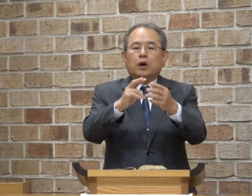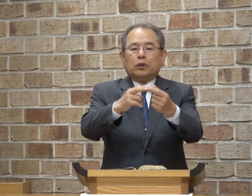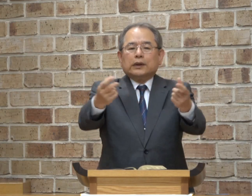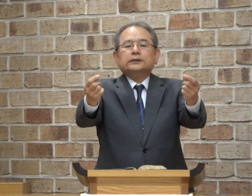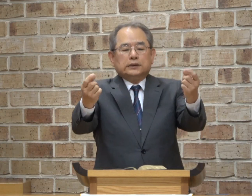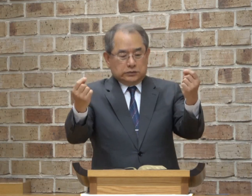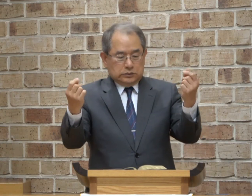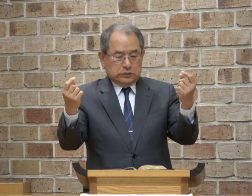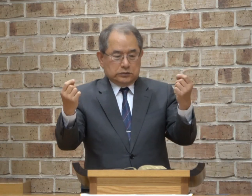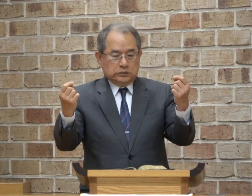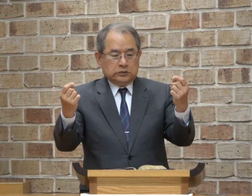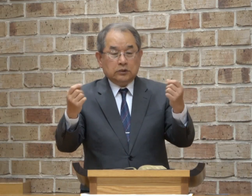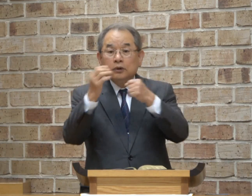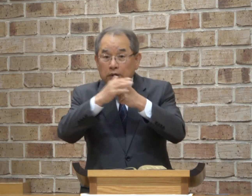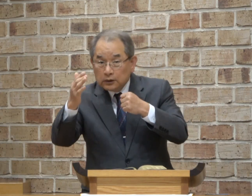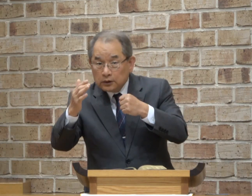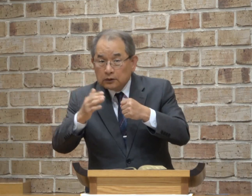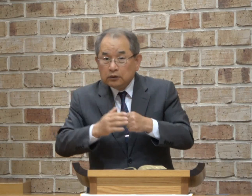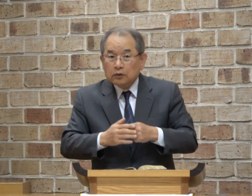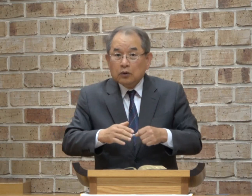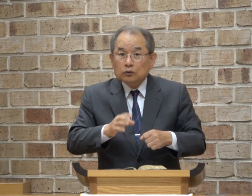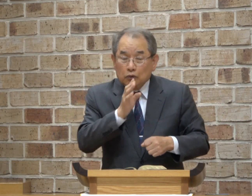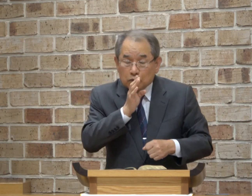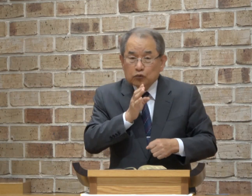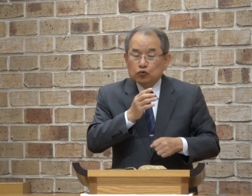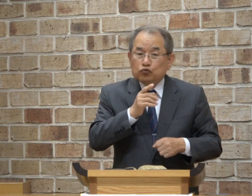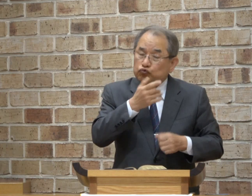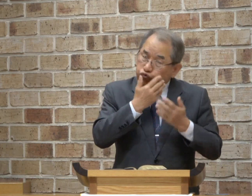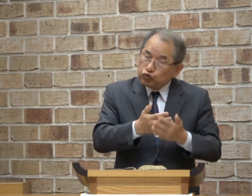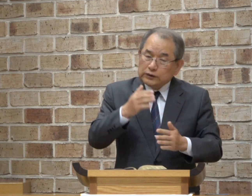십자가 우리 믿음생활 하는 사람들도 예수의 십자가에 대해서는 알지만 성령에 대해서 무지합니다.